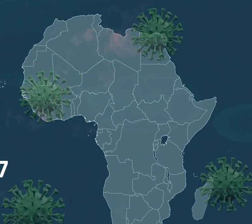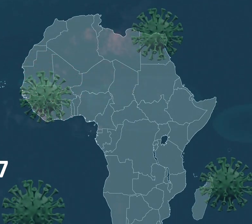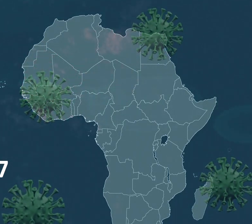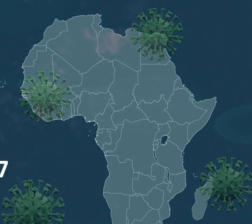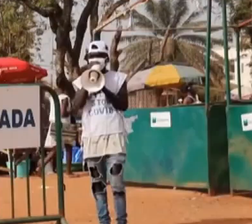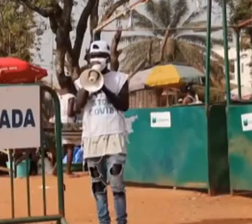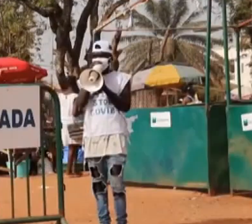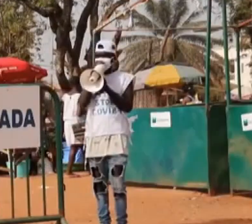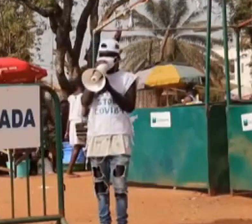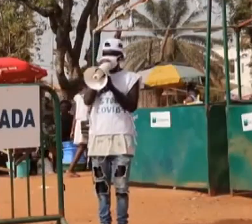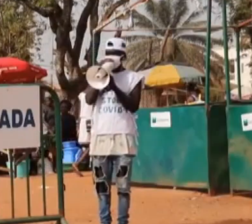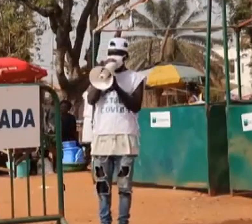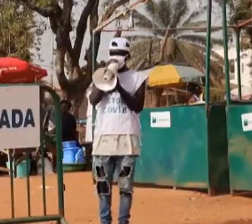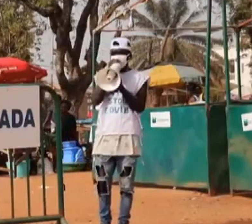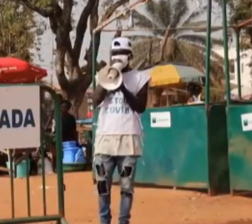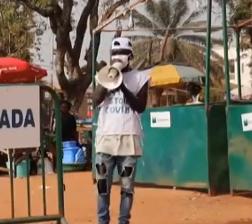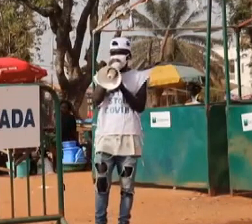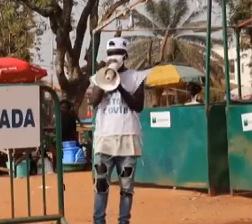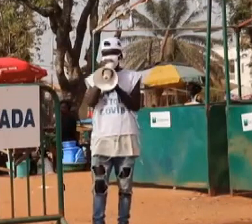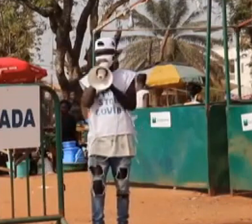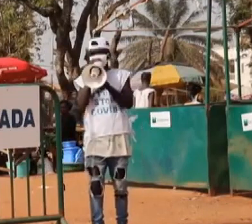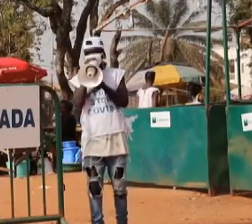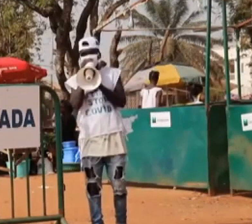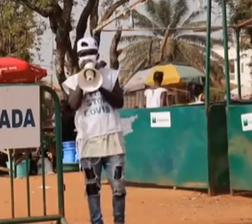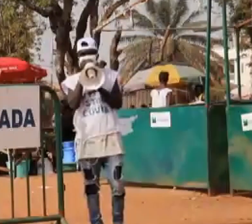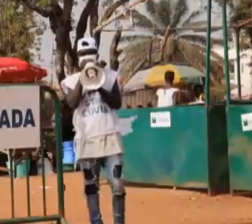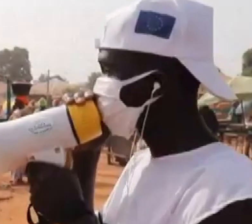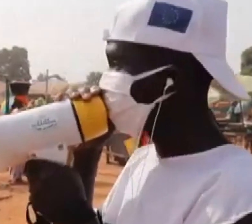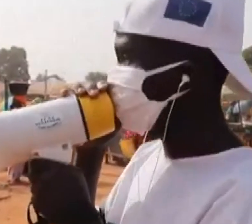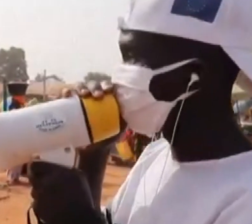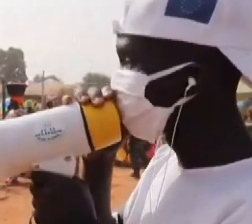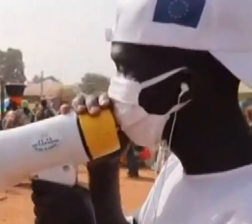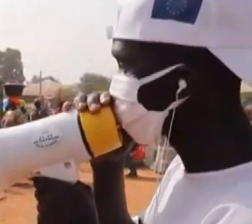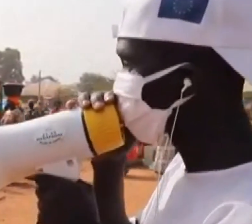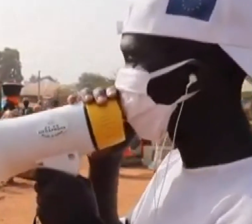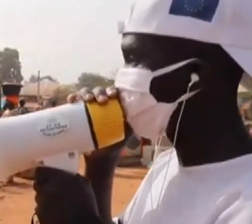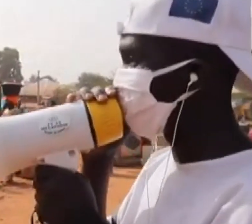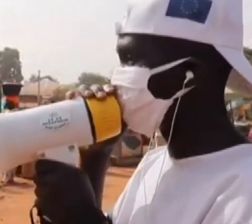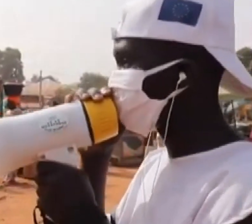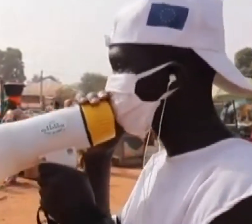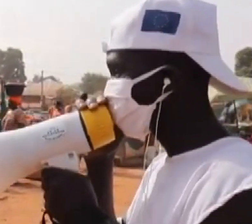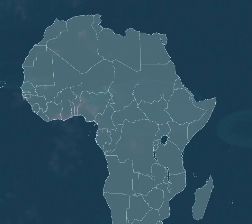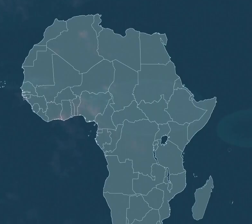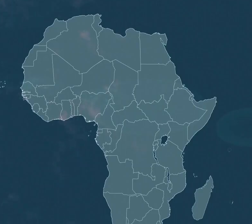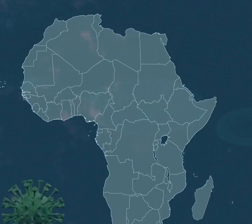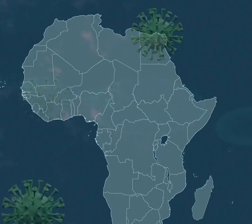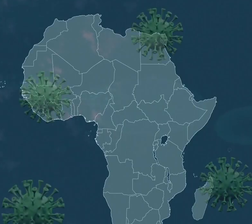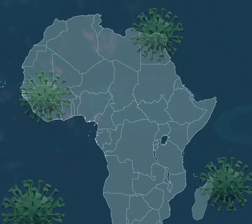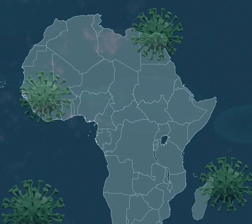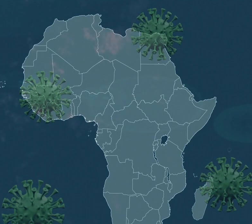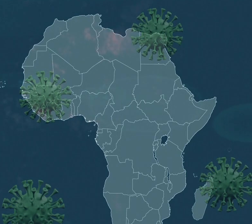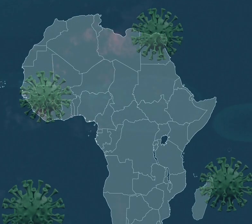30.967. Entre países africanos lusófonos, Guiné-Bissau é onde que tem de momento mais infectados, pelo